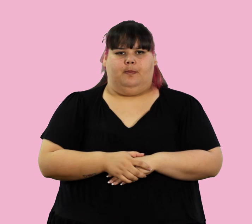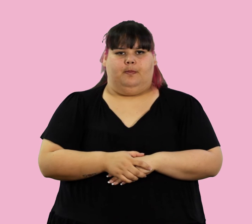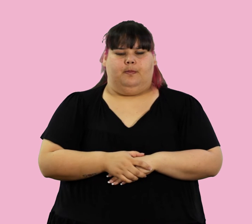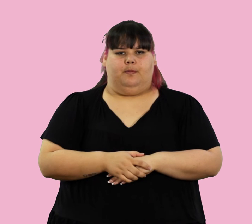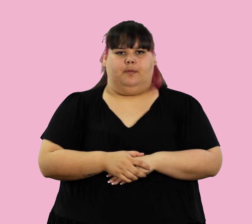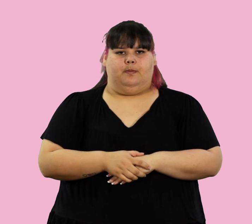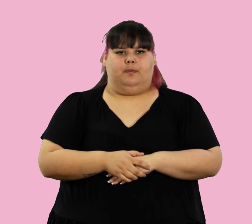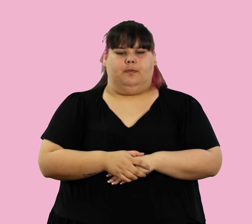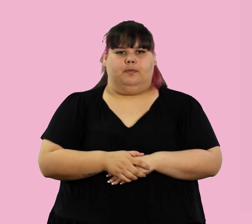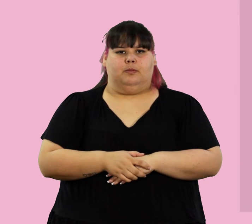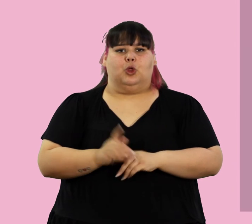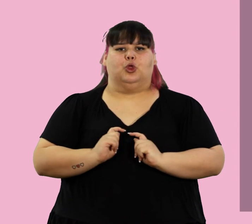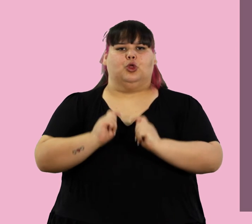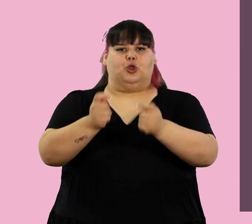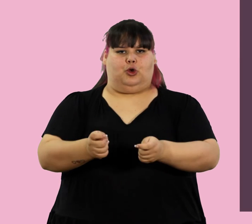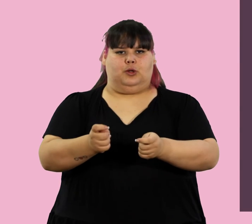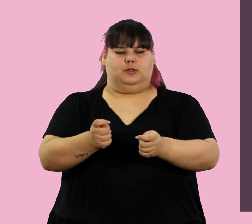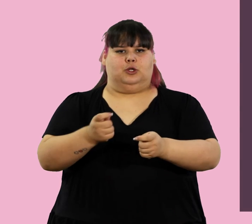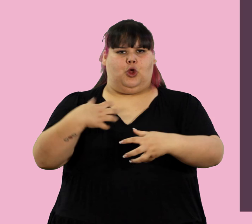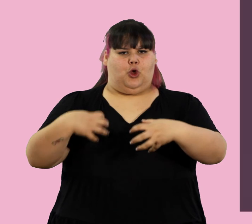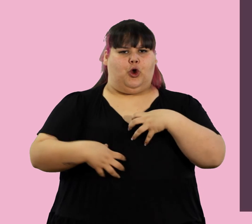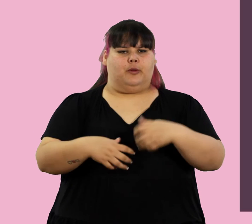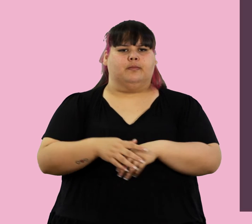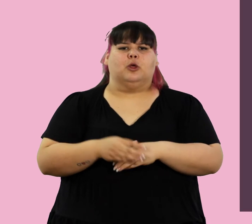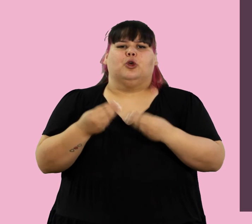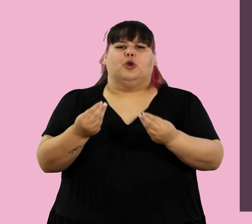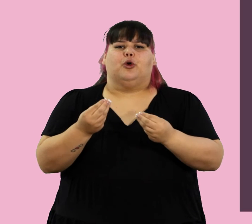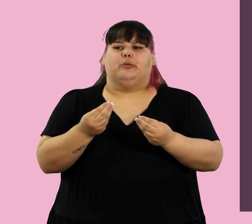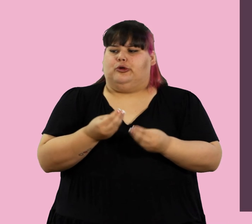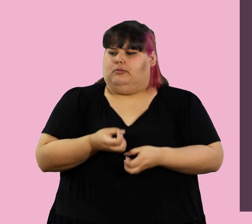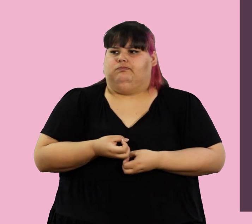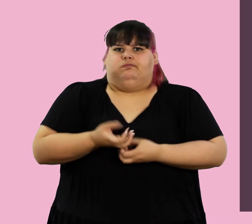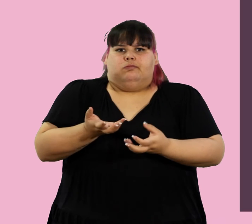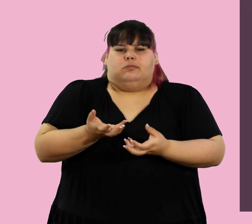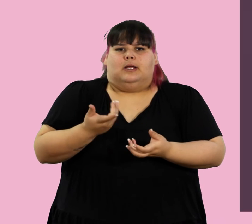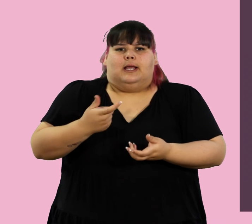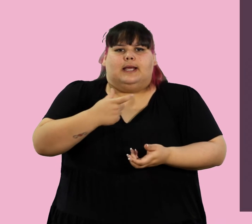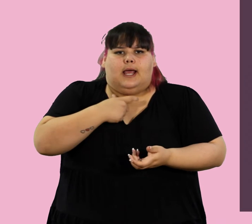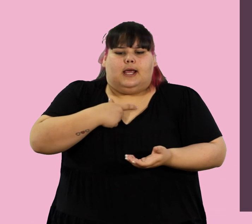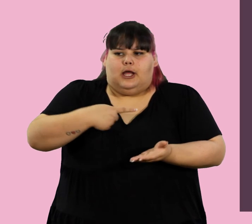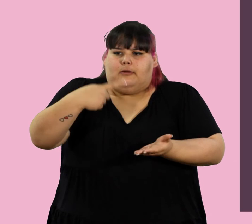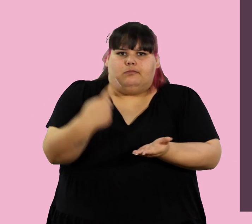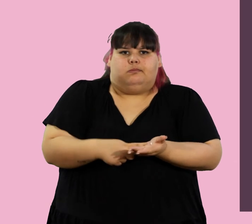Donación de órganos. ¿Cómo manifiesto mi voluntad de ser donante de órganos?